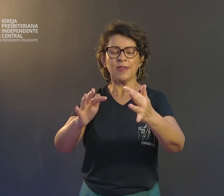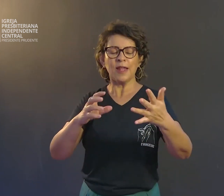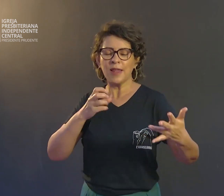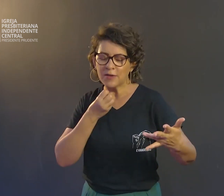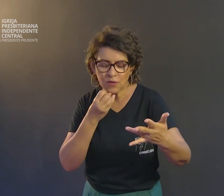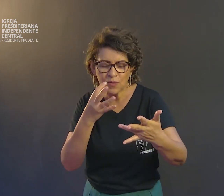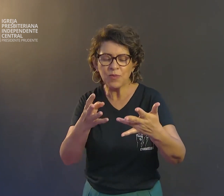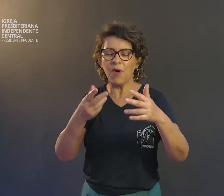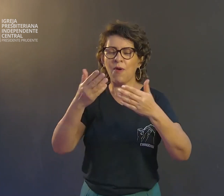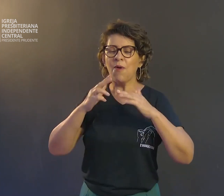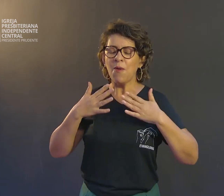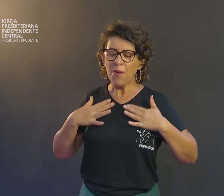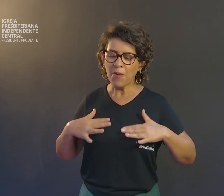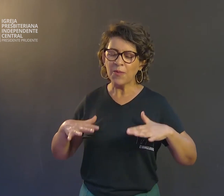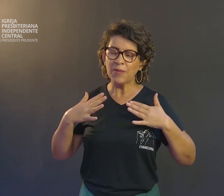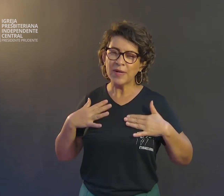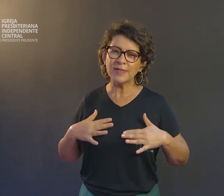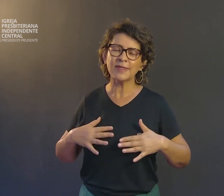mansidão e domínio próprio.